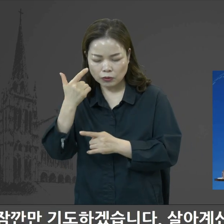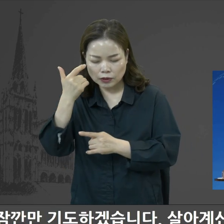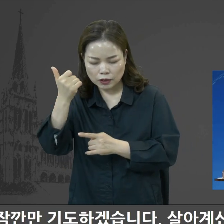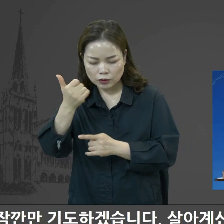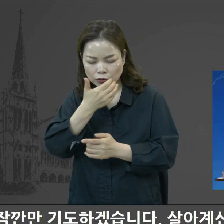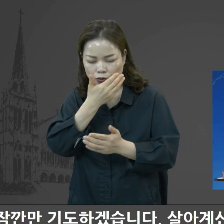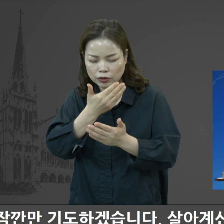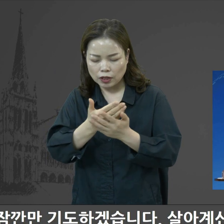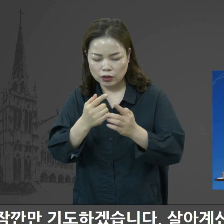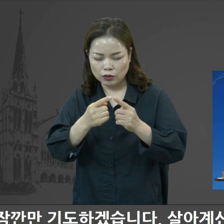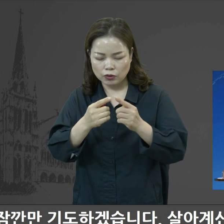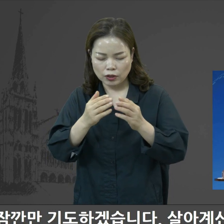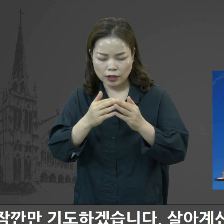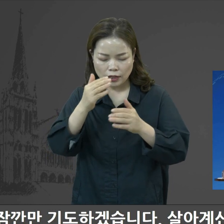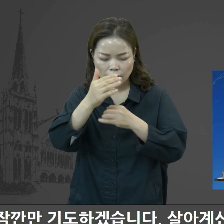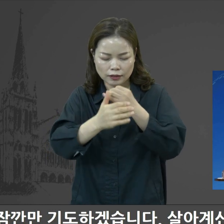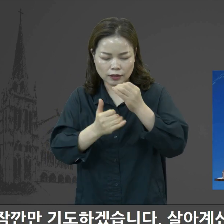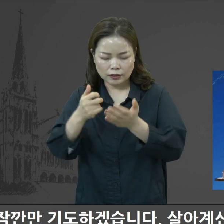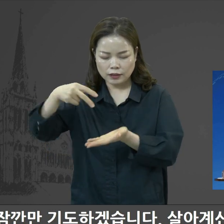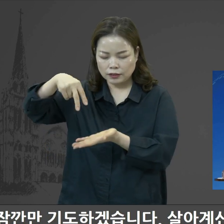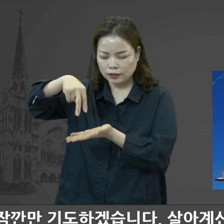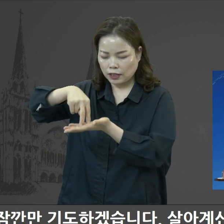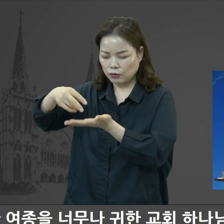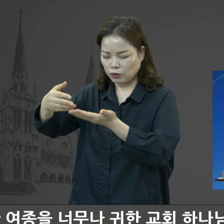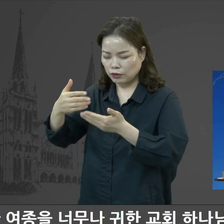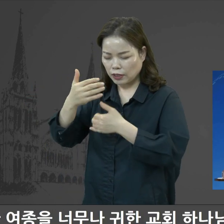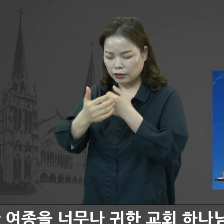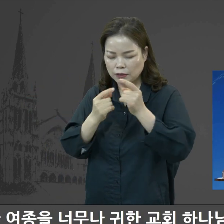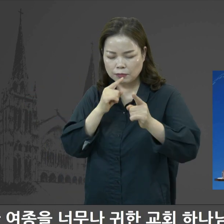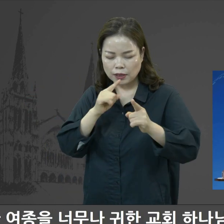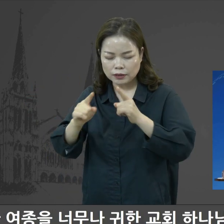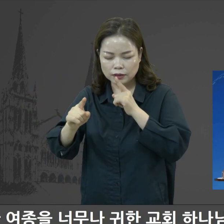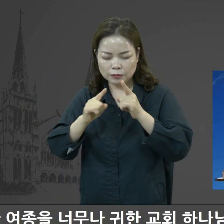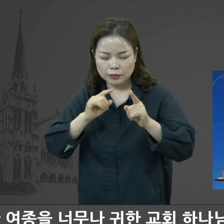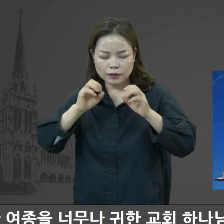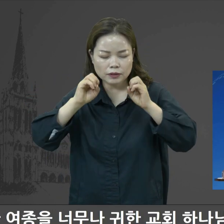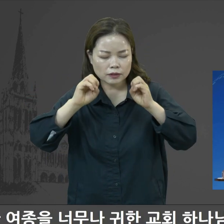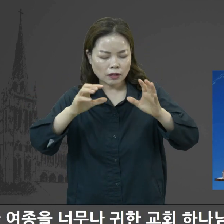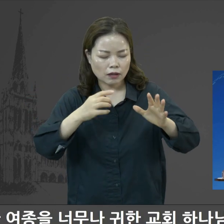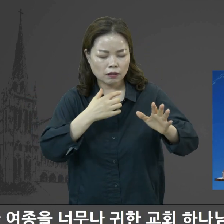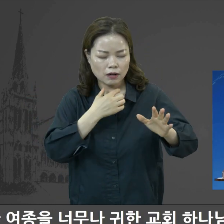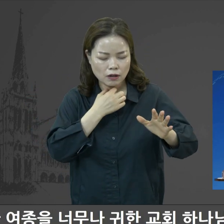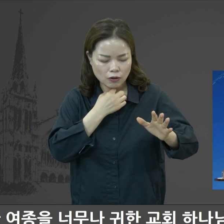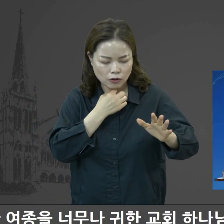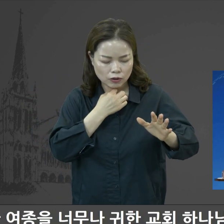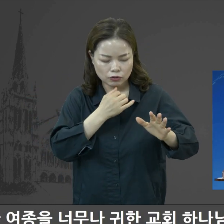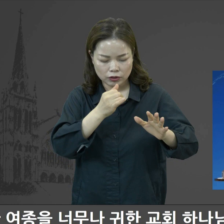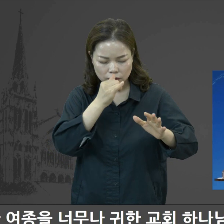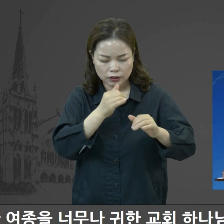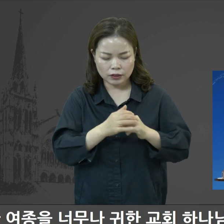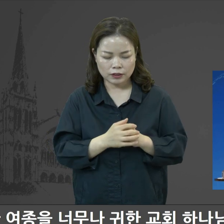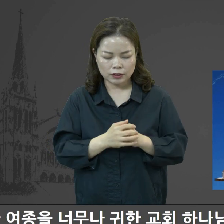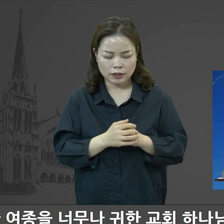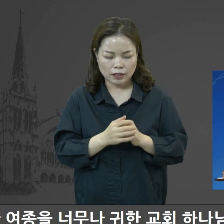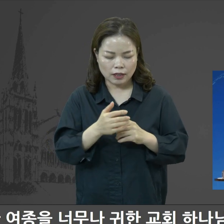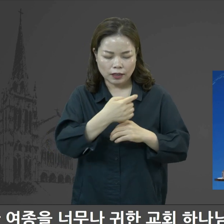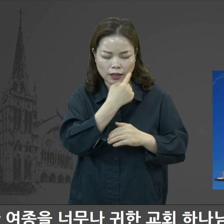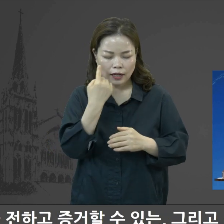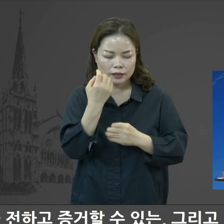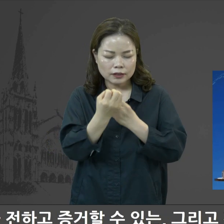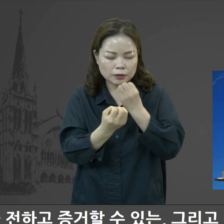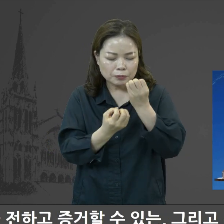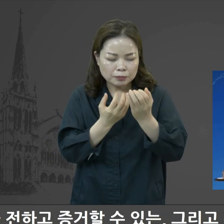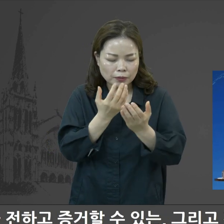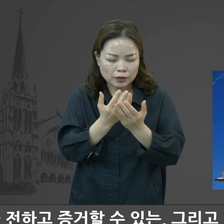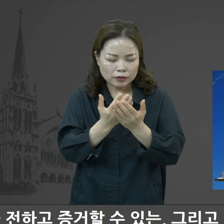너무나 귀한 교회에 하나님께서 세워주셔서 하나님의 말씀을 전하고 증거할 수 있는, 그리고 간증할 수 있는 복된